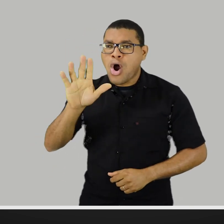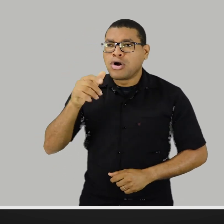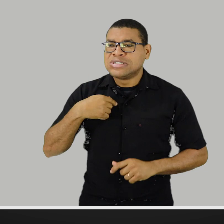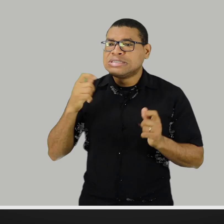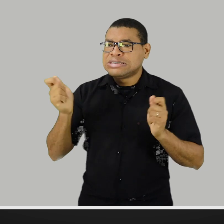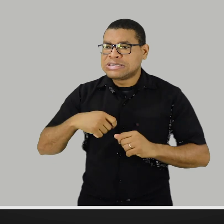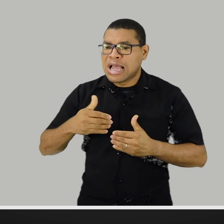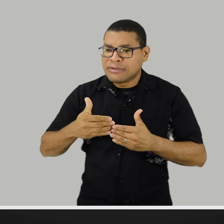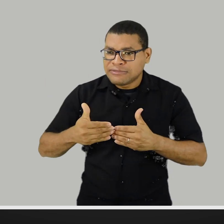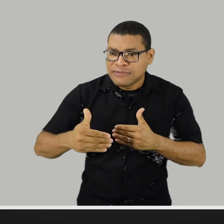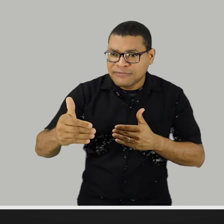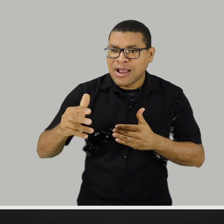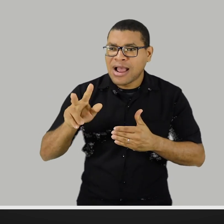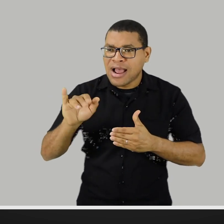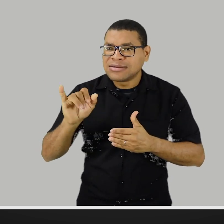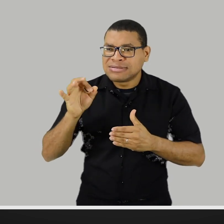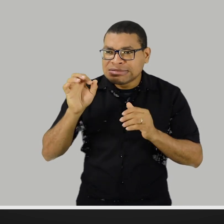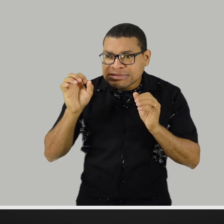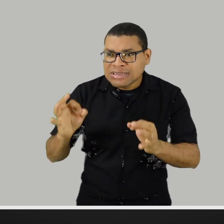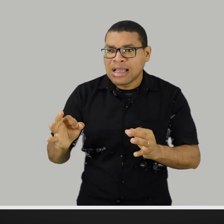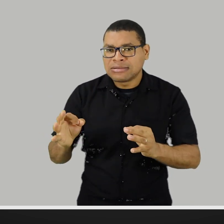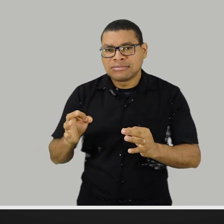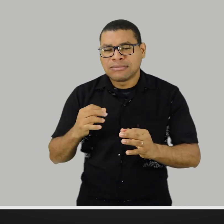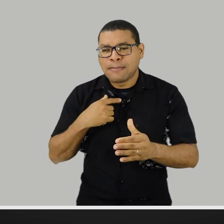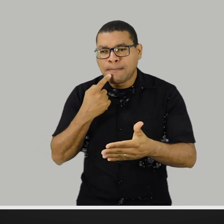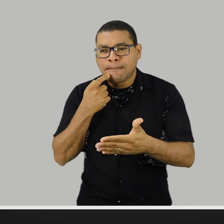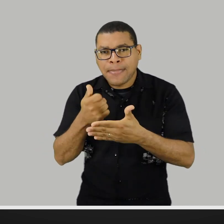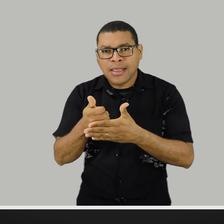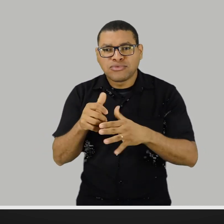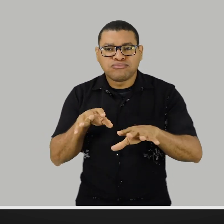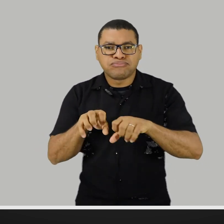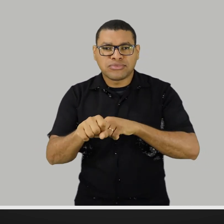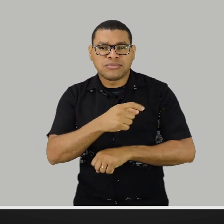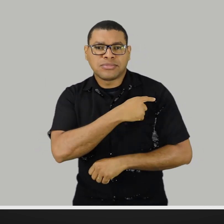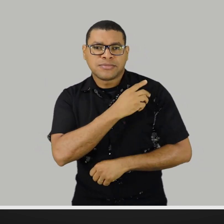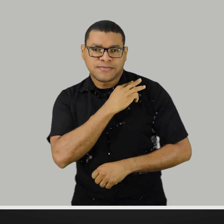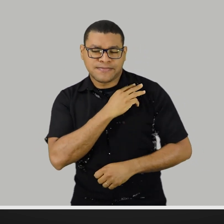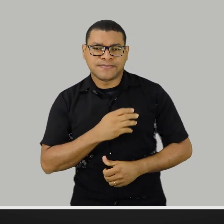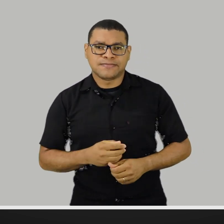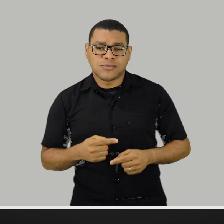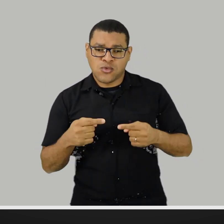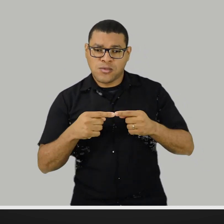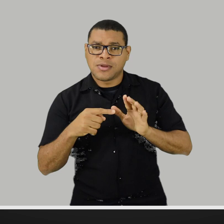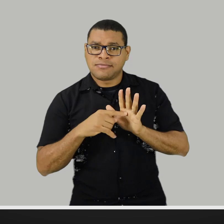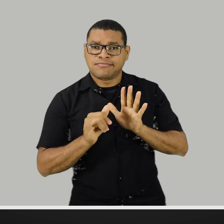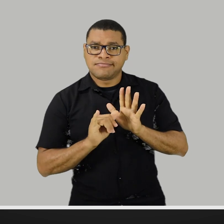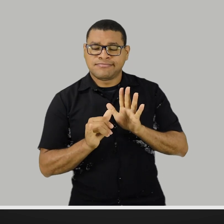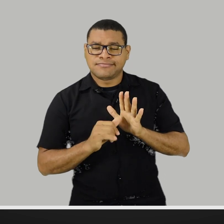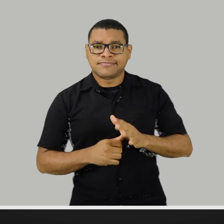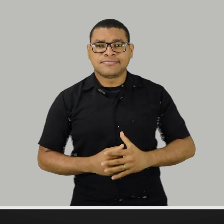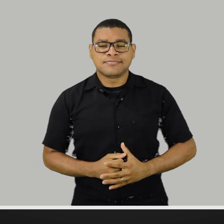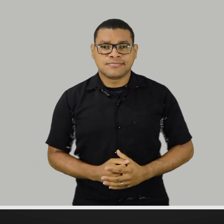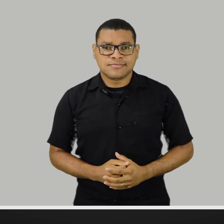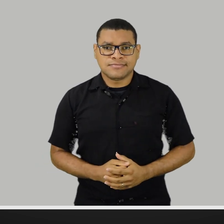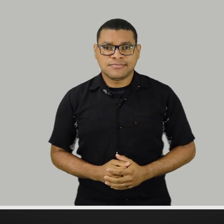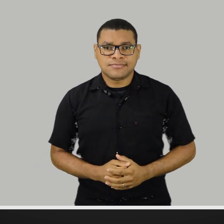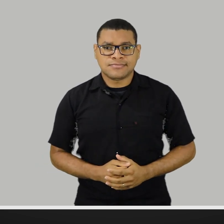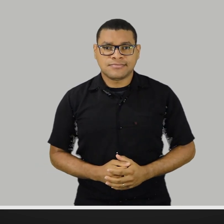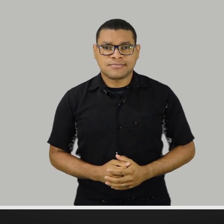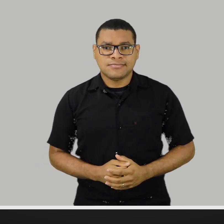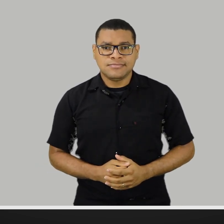forma e condições previstos em edital seis compete exclusivamente ao candidato